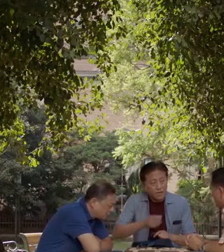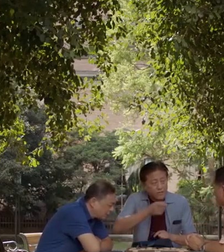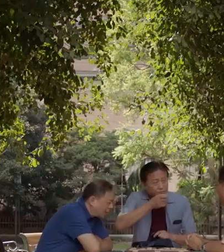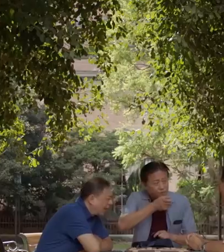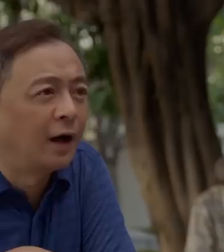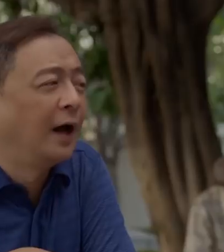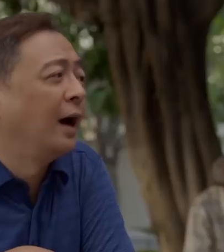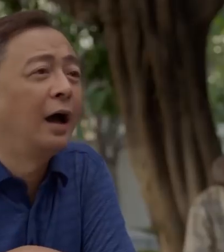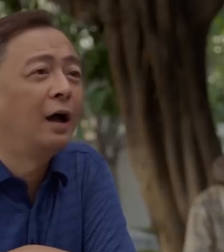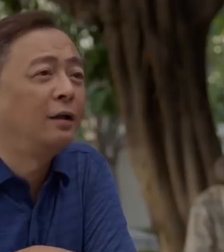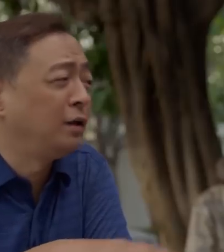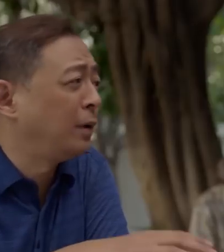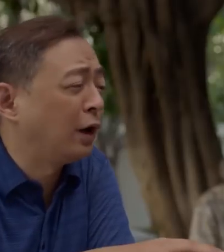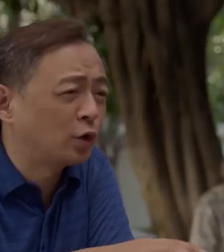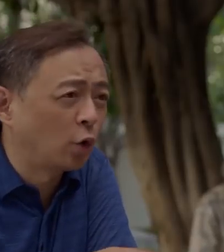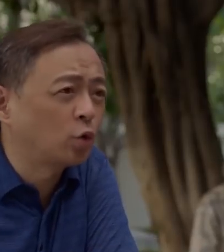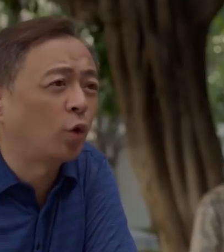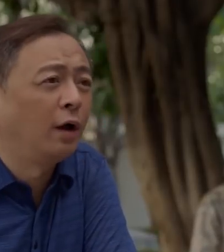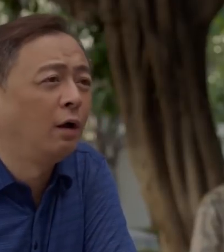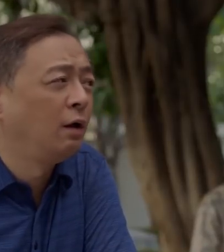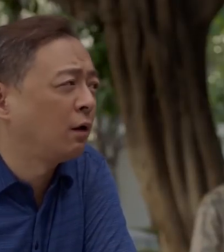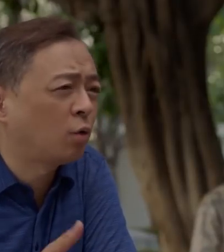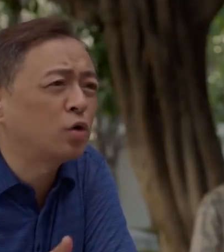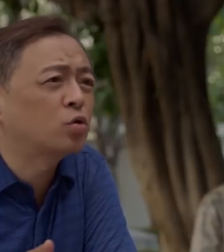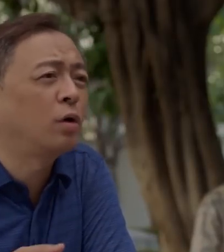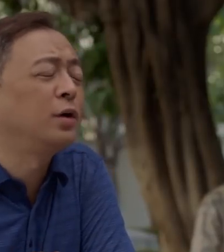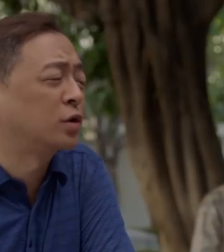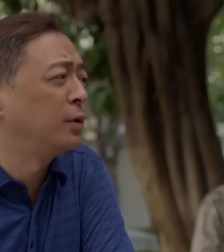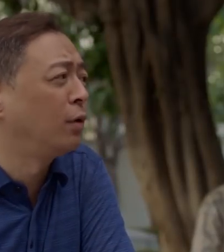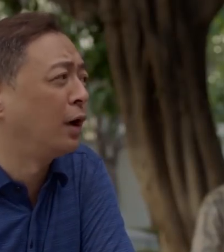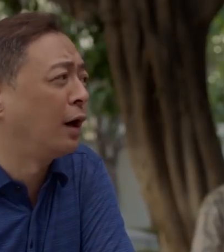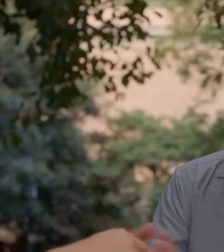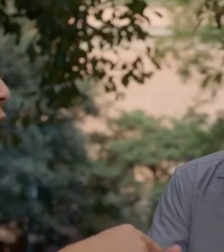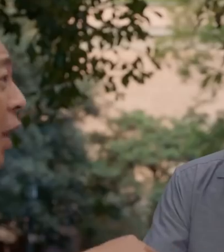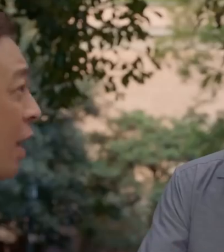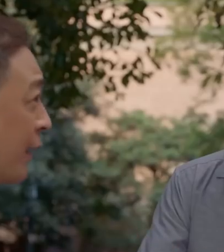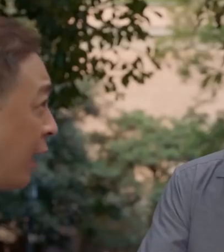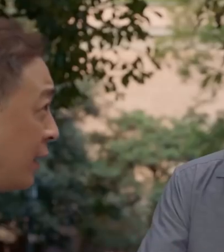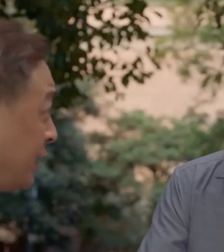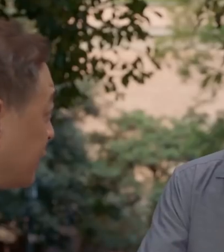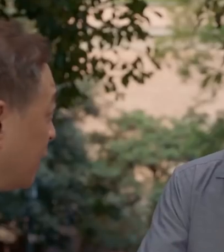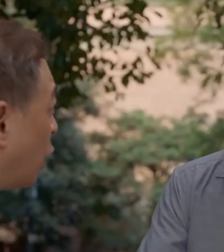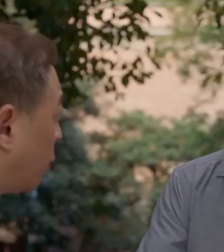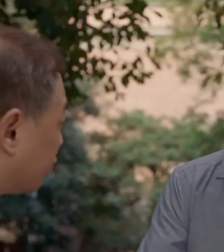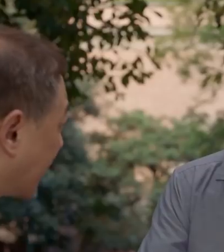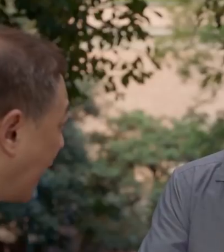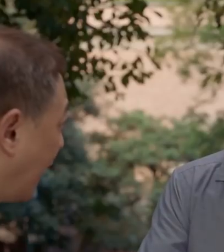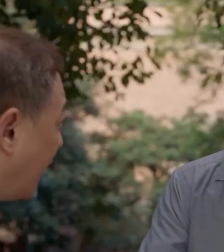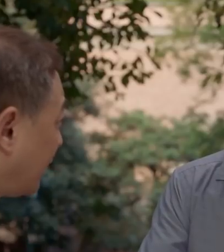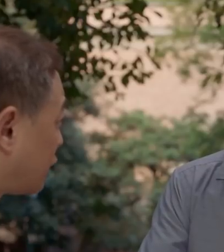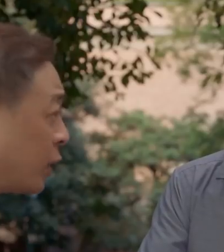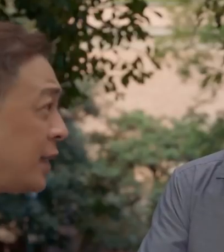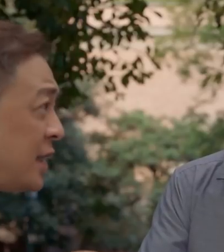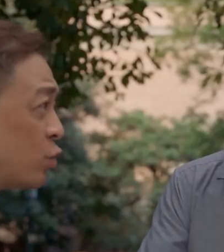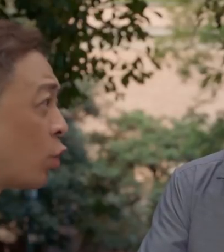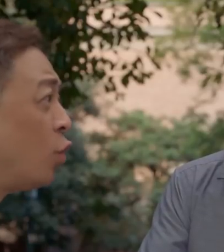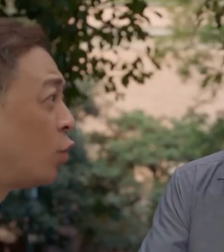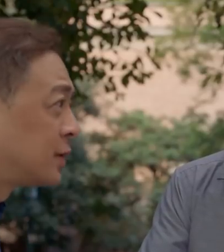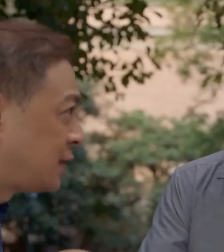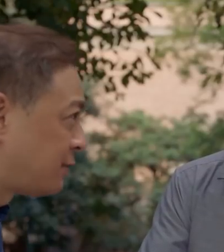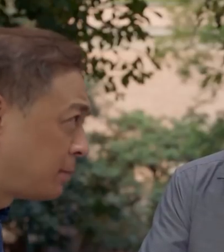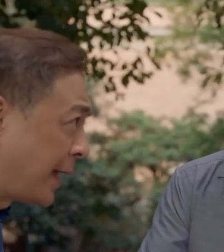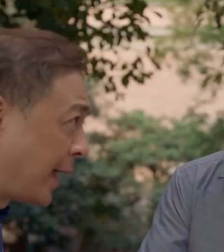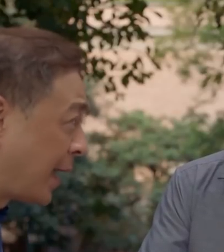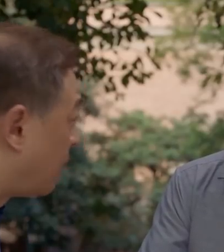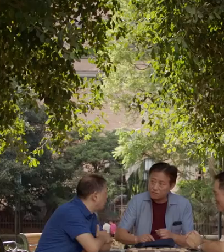到。 哎，你这……哎，你们两个都对，可光说有什么用呢？填好2020年的人口普查，就可以协助公